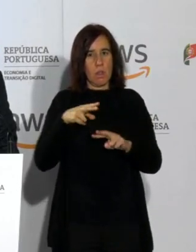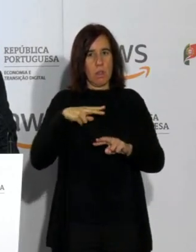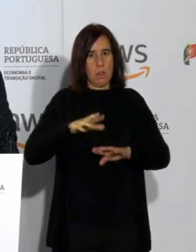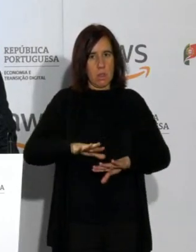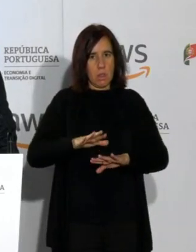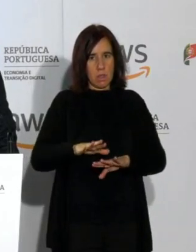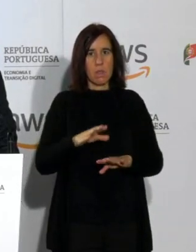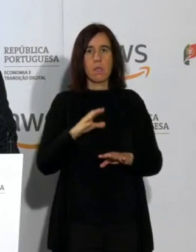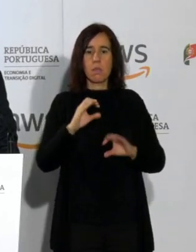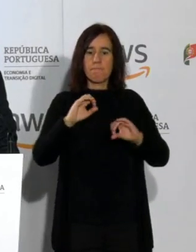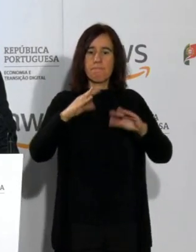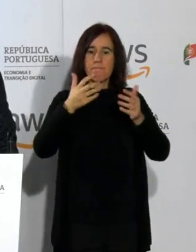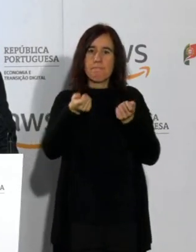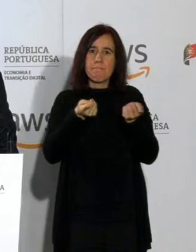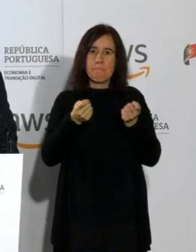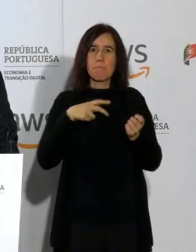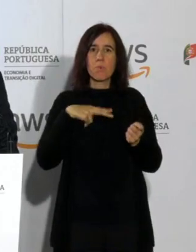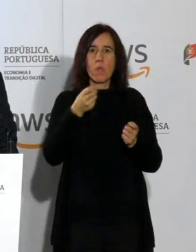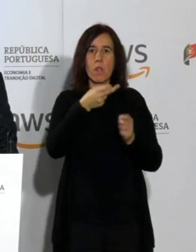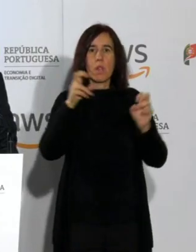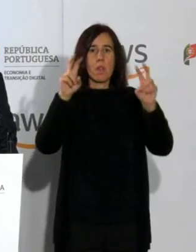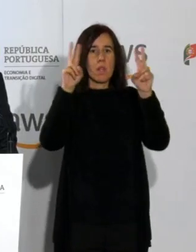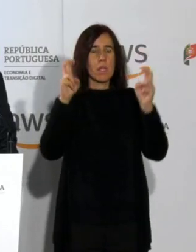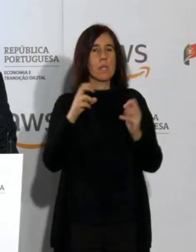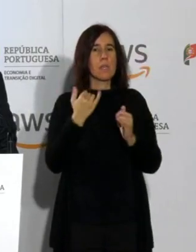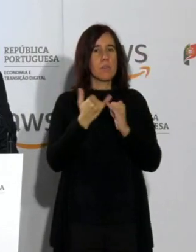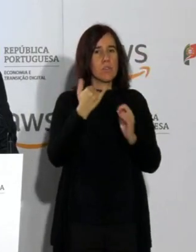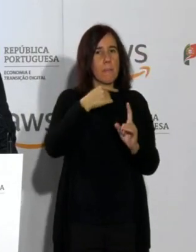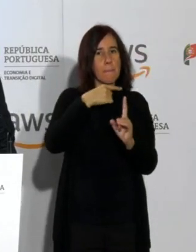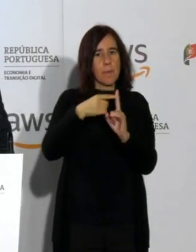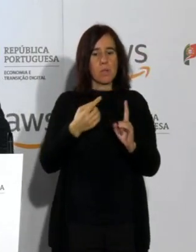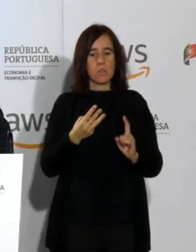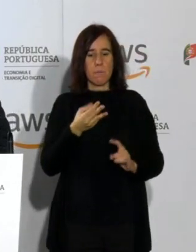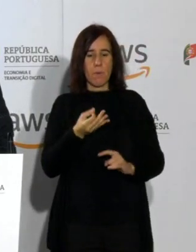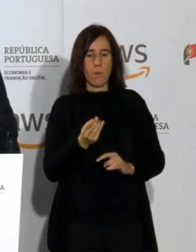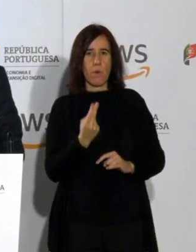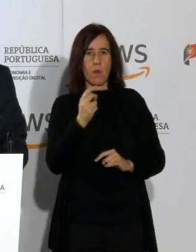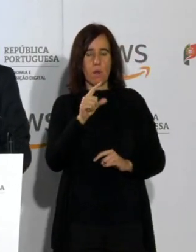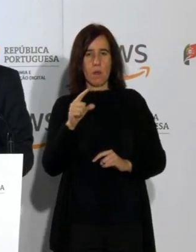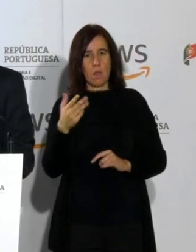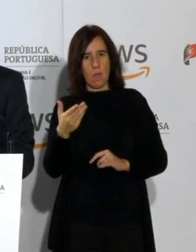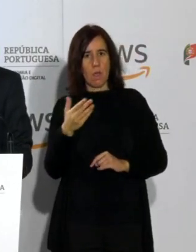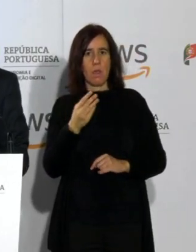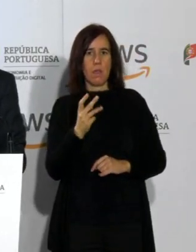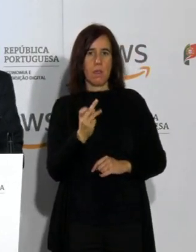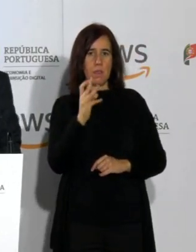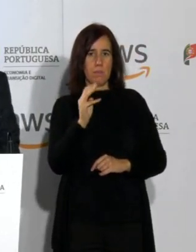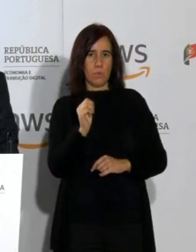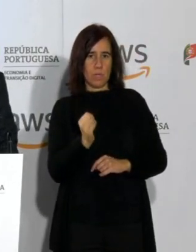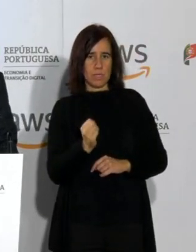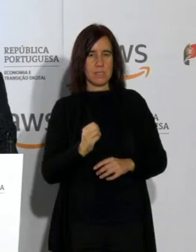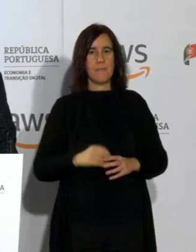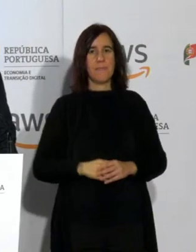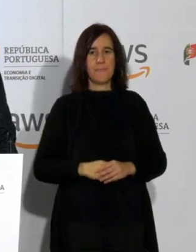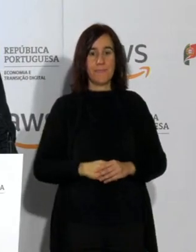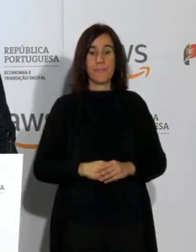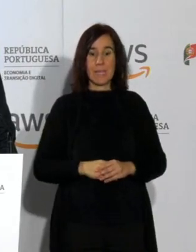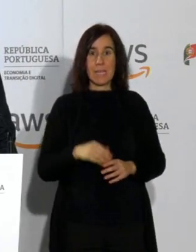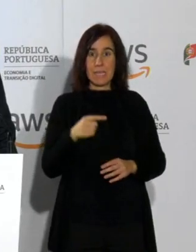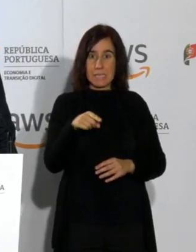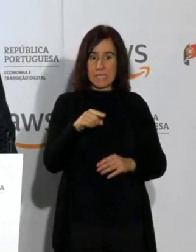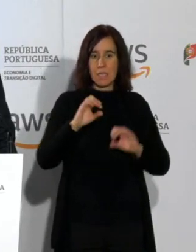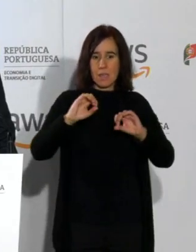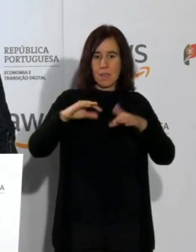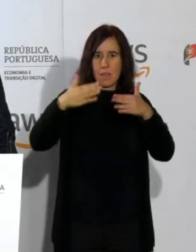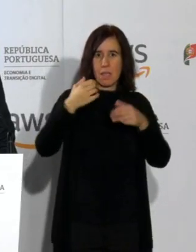uma iniciativa para Portugal denominada Mais Digital Powered by AWS. Esta iniciativa agrupa um conjunto de atividades e